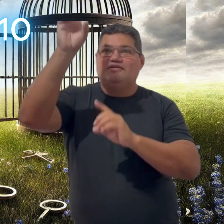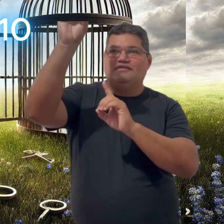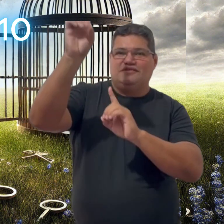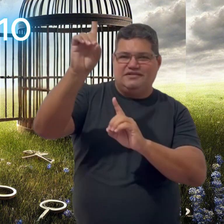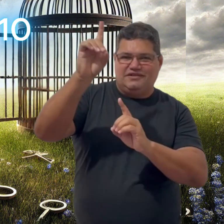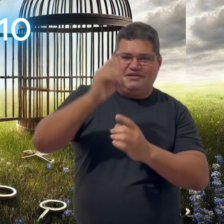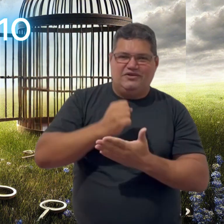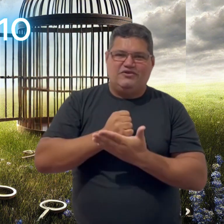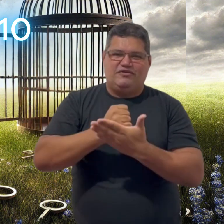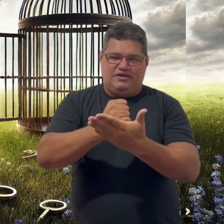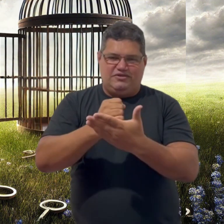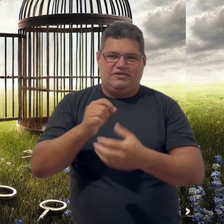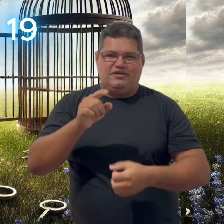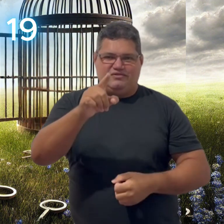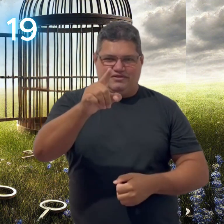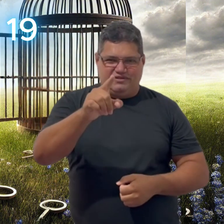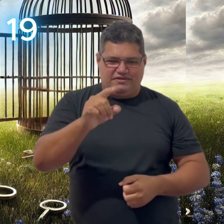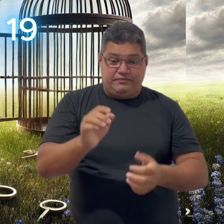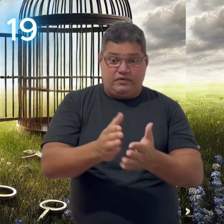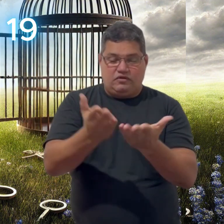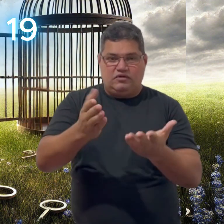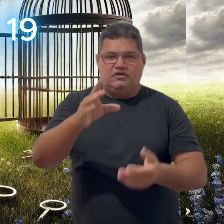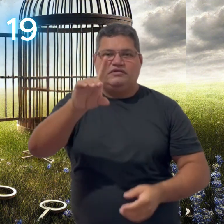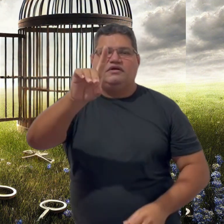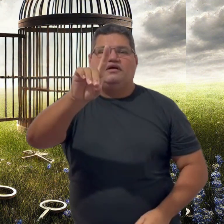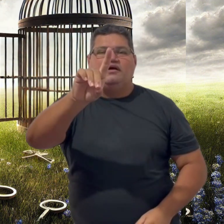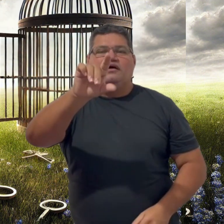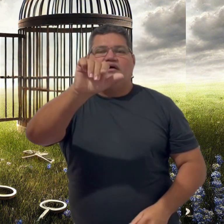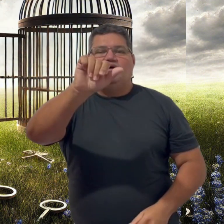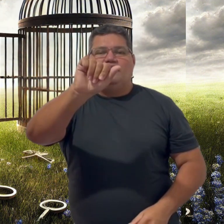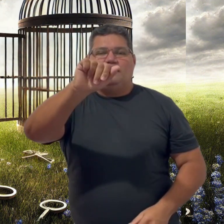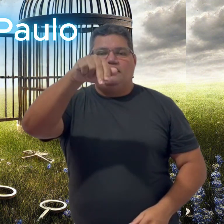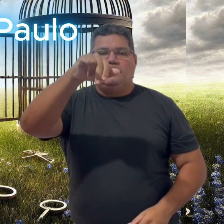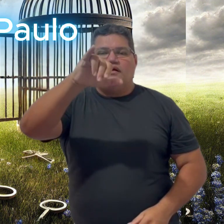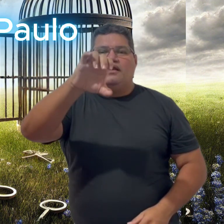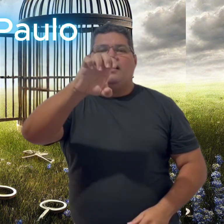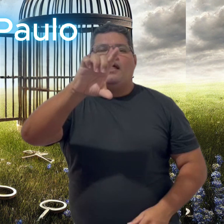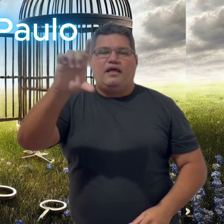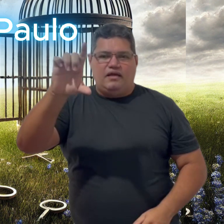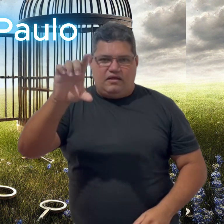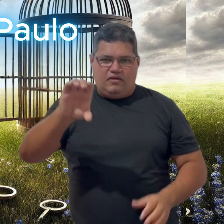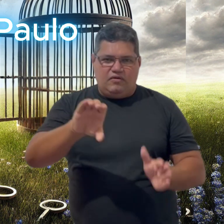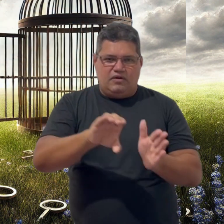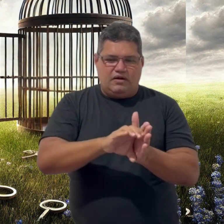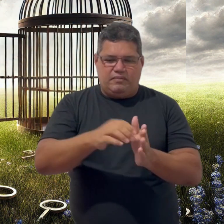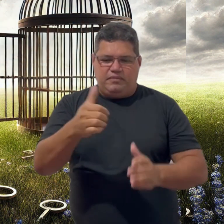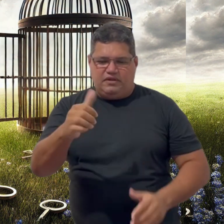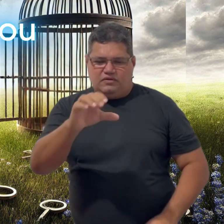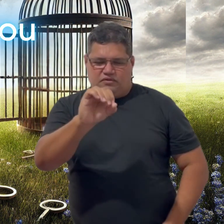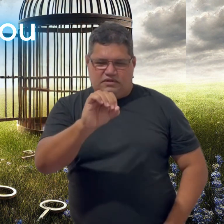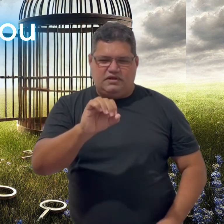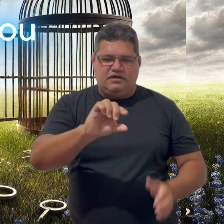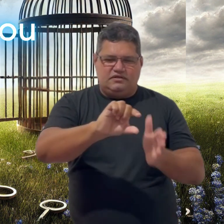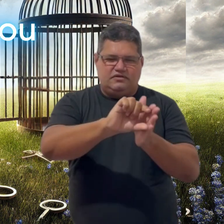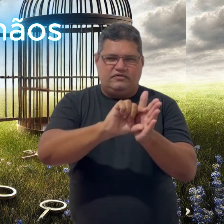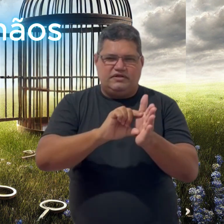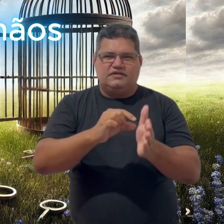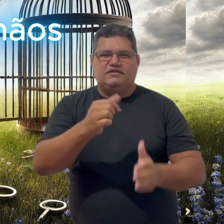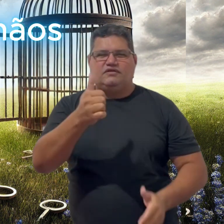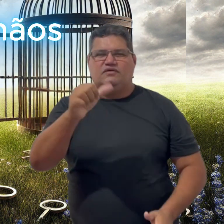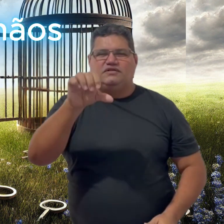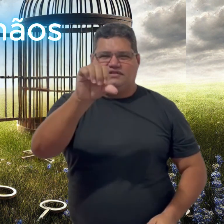Daniel capítulo 10, versículo 19. O apóstolo Paulo